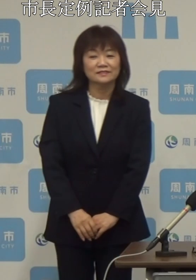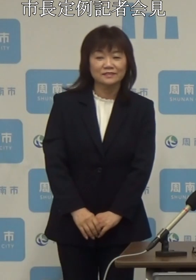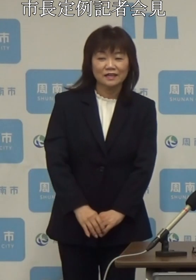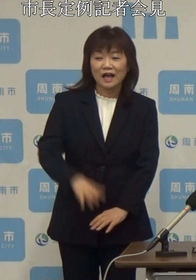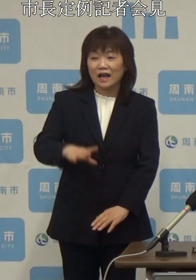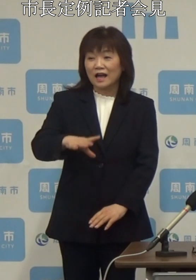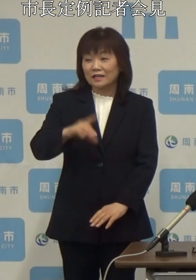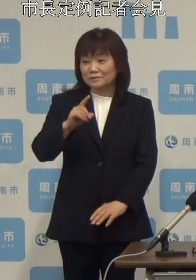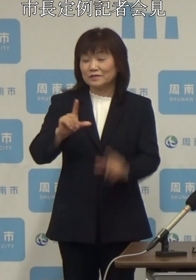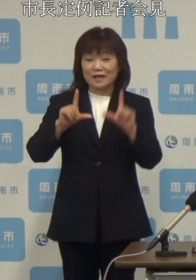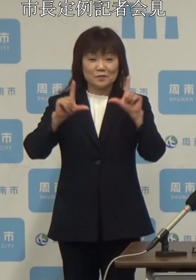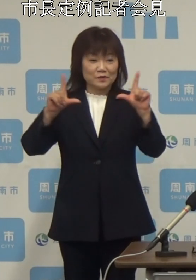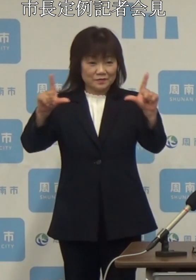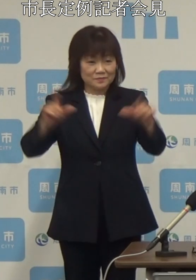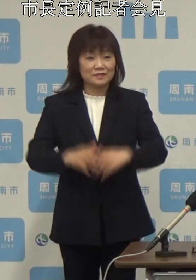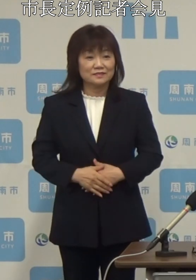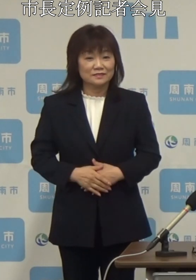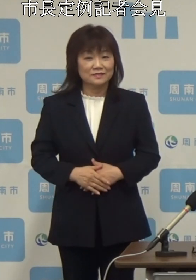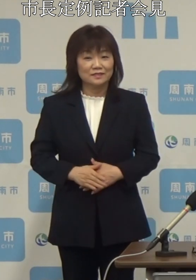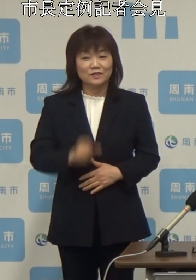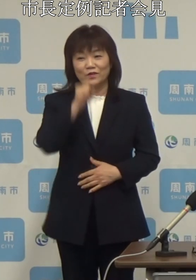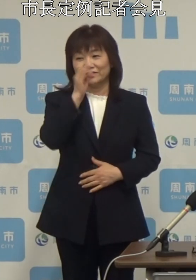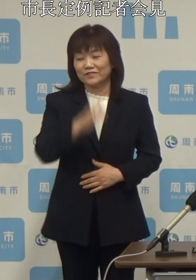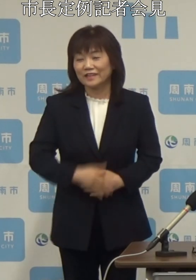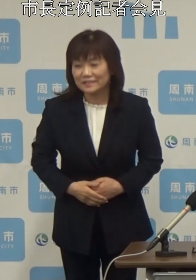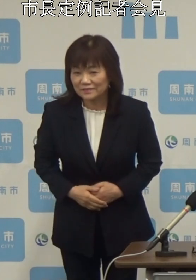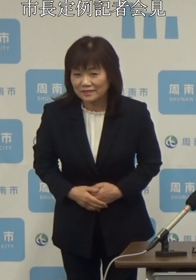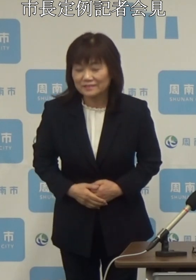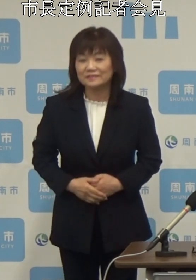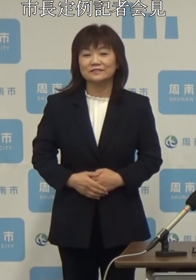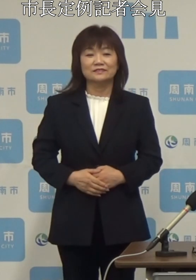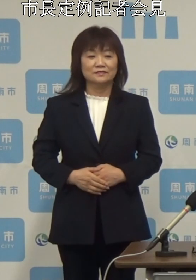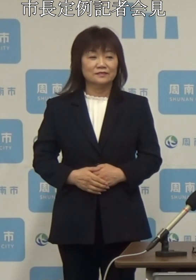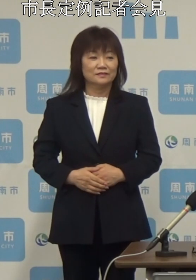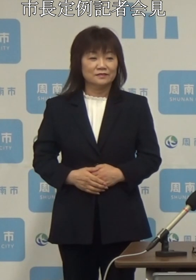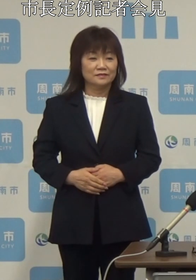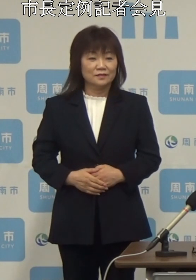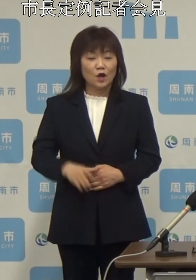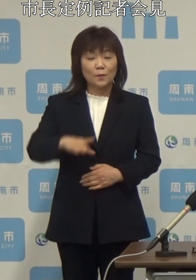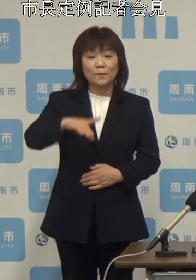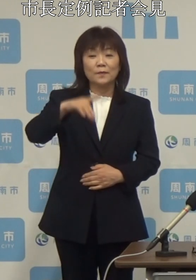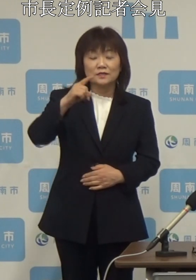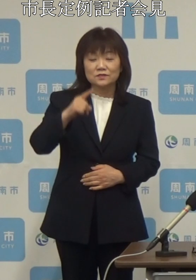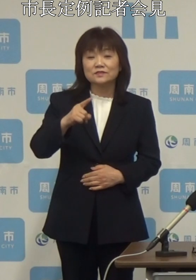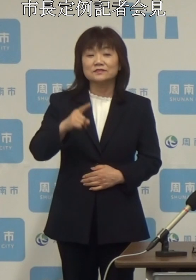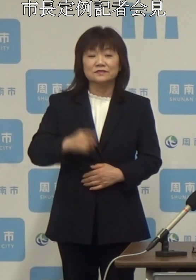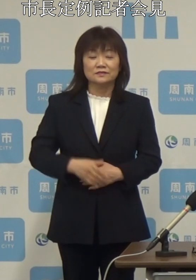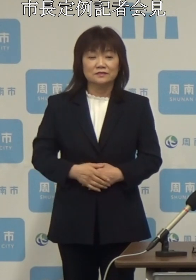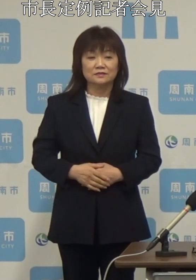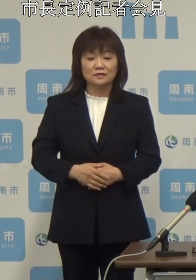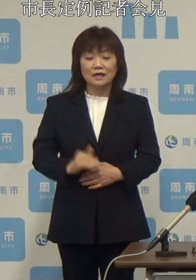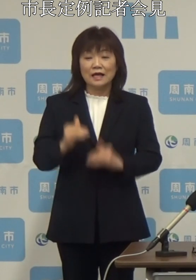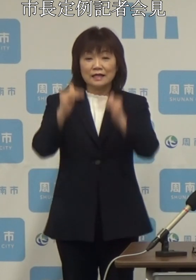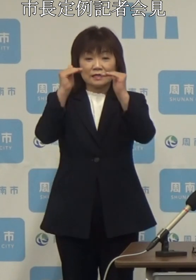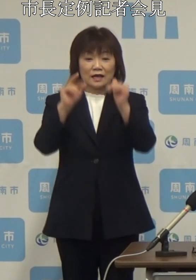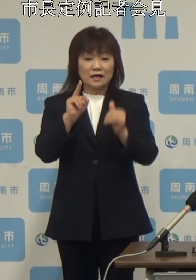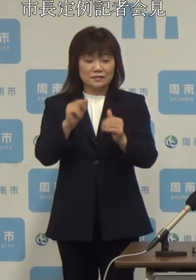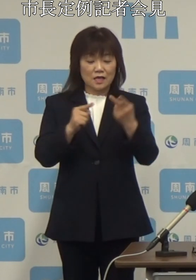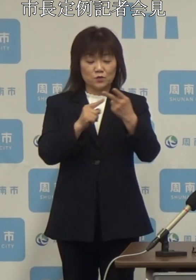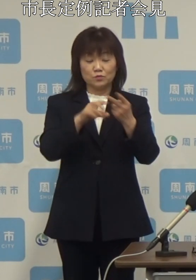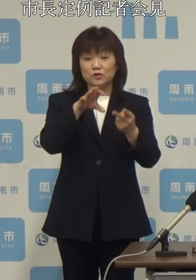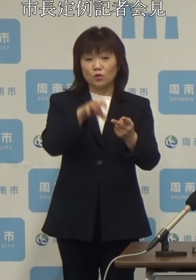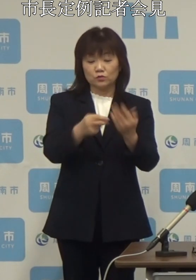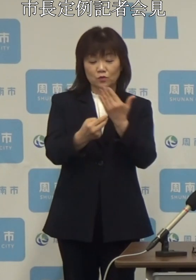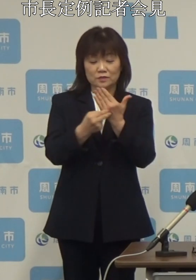はい、それでは発表させていただきます。本日もどうぞよろしくお願いいたします。まず最初に高瀬郵便局